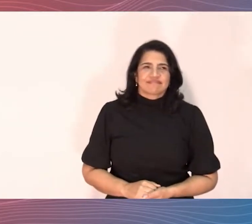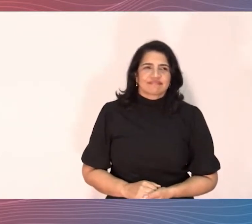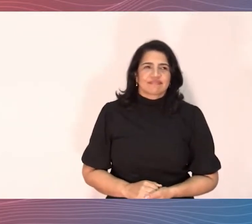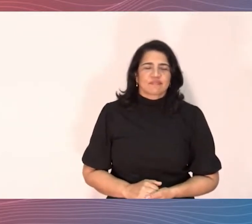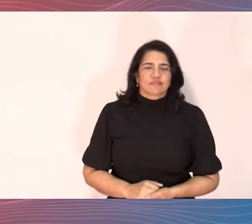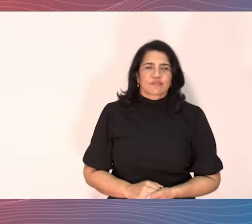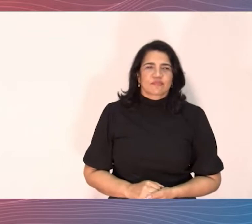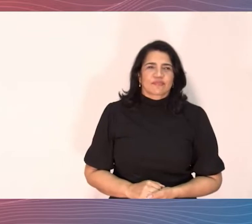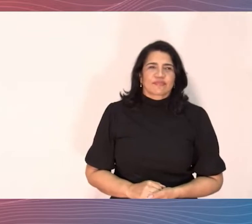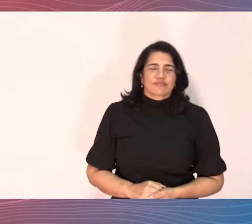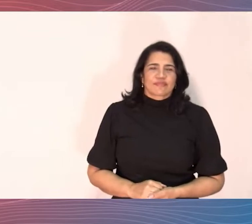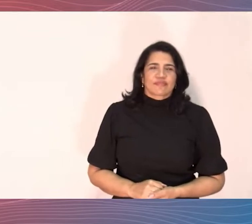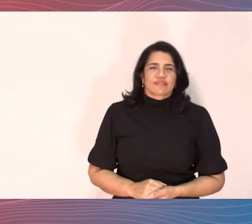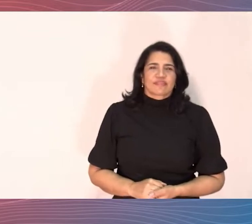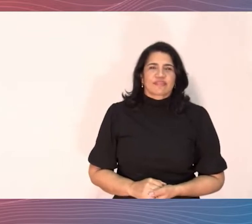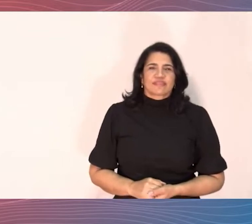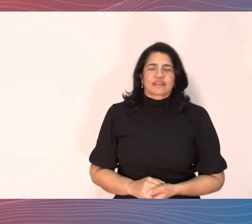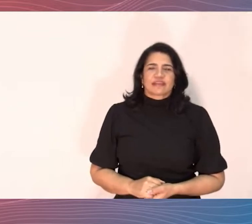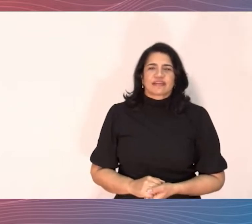Irmãos,